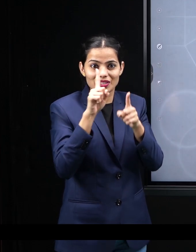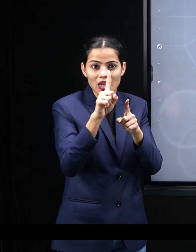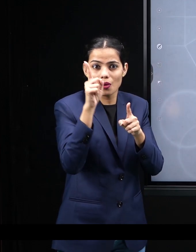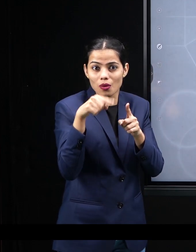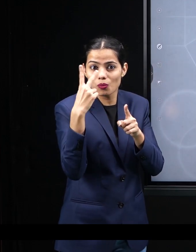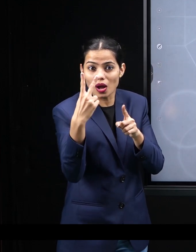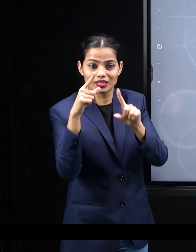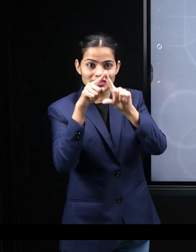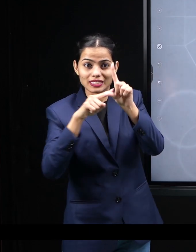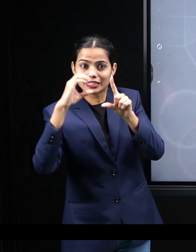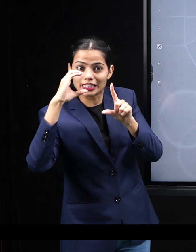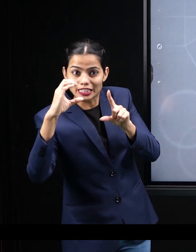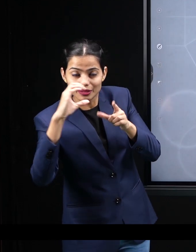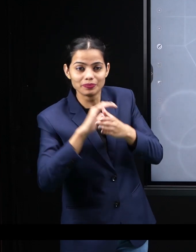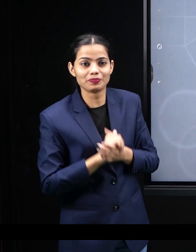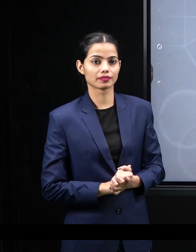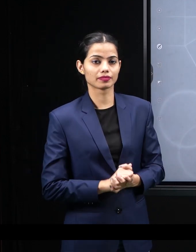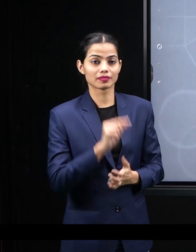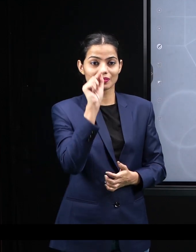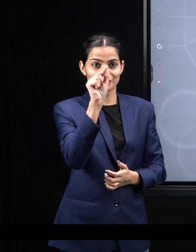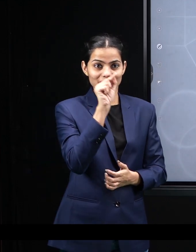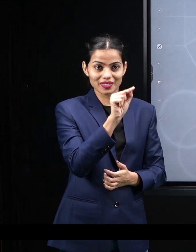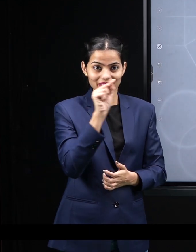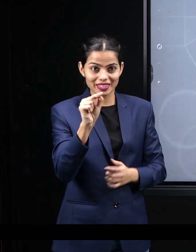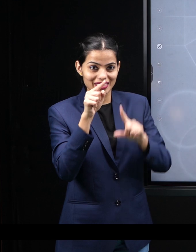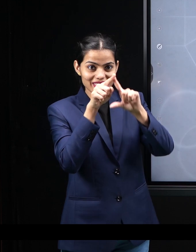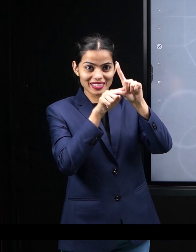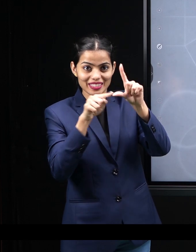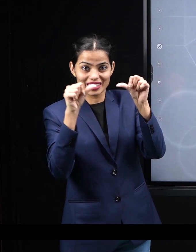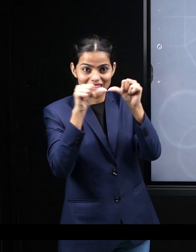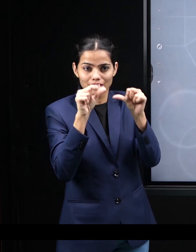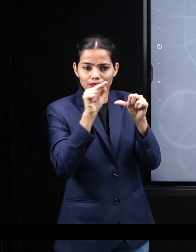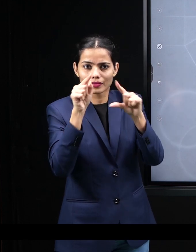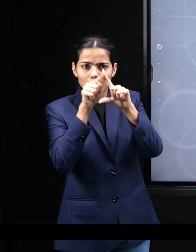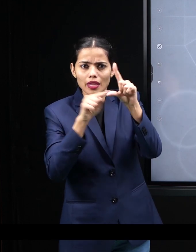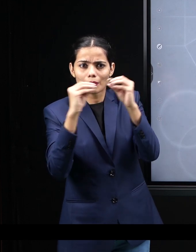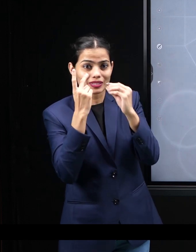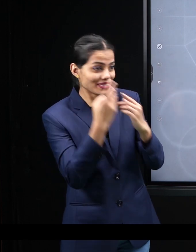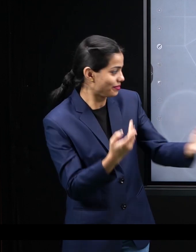அரை குறுங்கோணம் C. குறுங்கோணம் A ஈடு குறுங்கோணம் B.